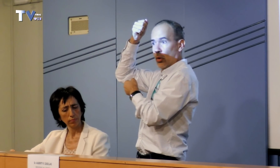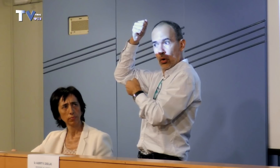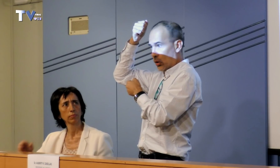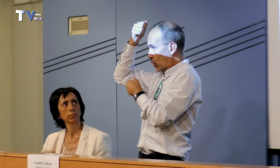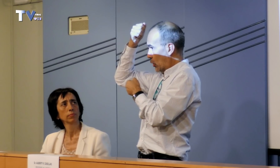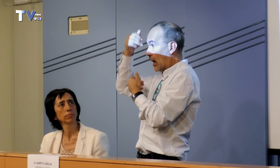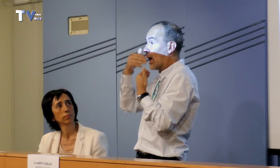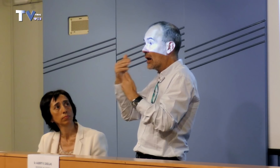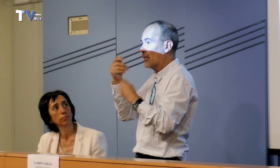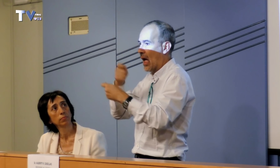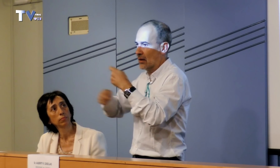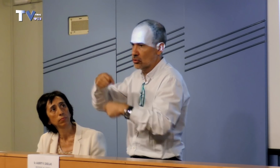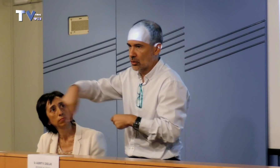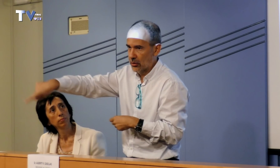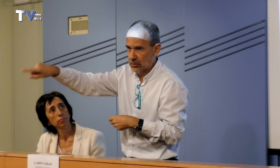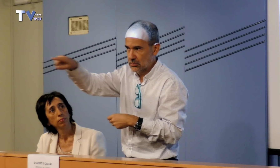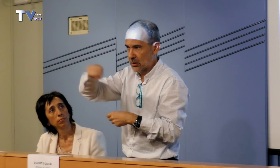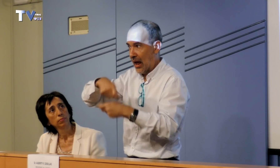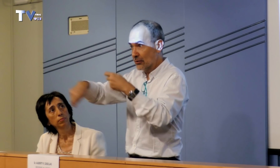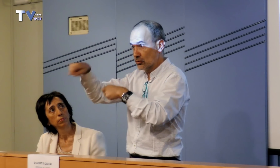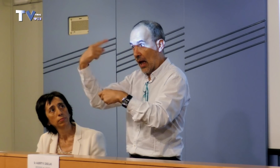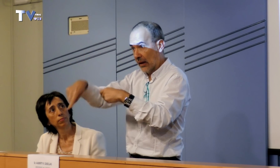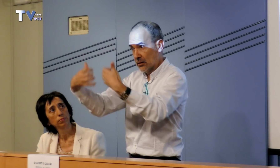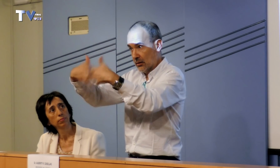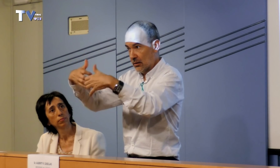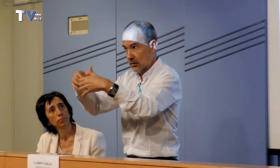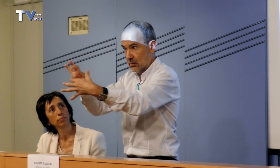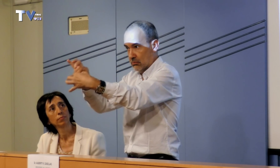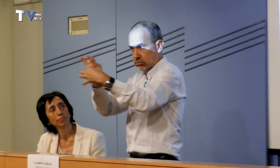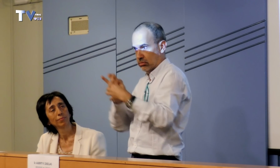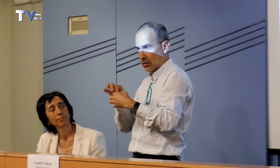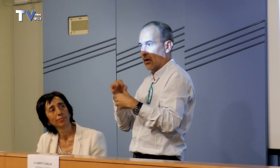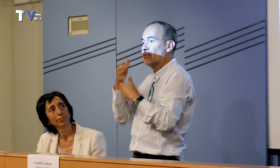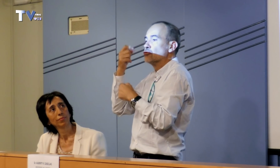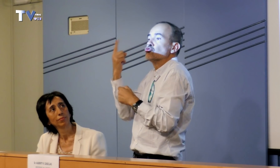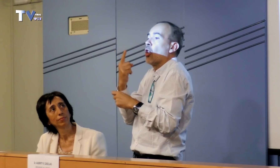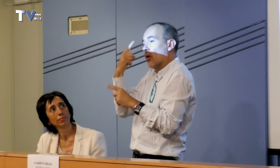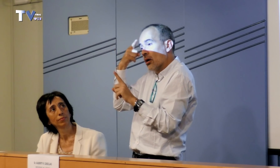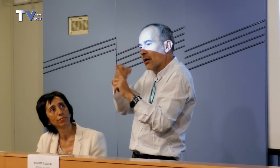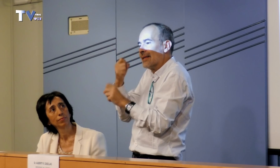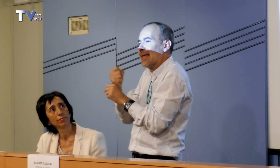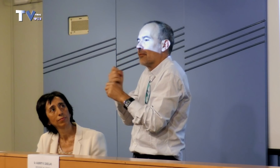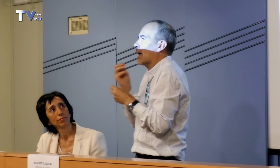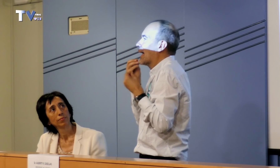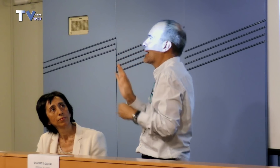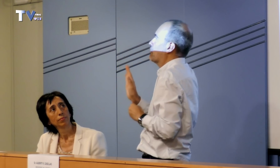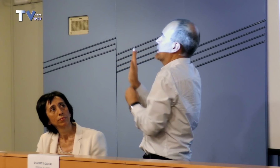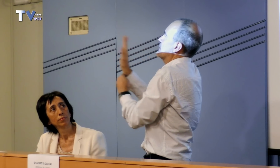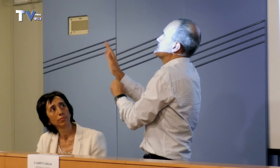Anem millorant, però no gràcies a la FESOCA, anem millorant gràcies a les associacions, anem millorant el seu funcionament. La FESOCA